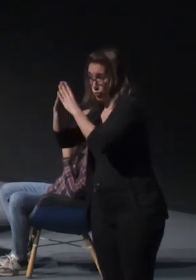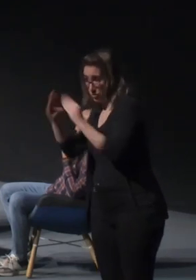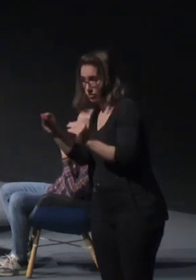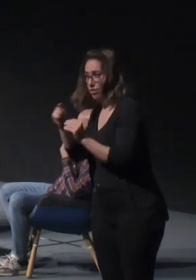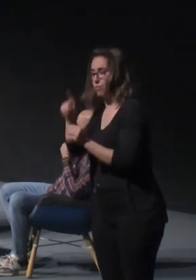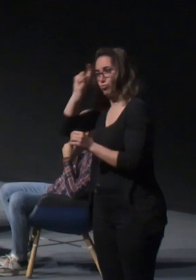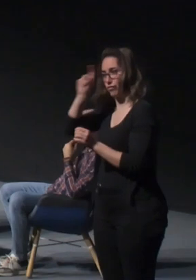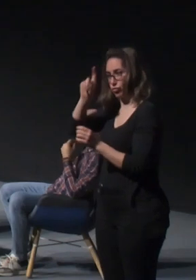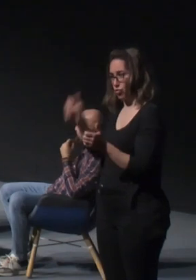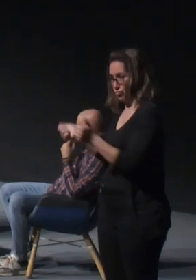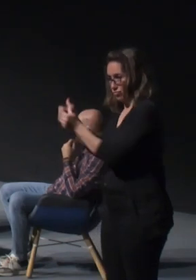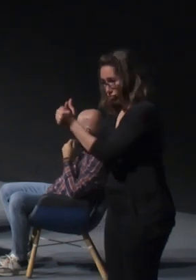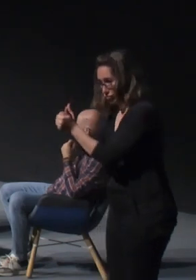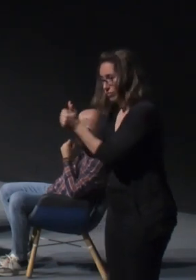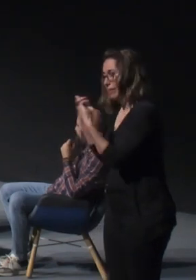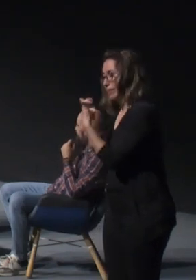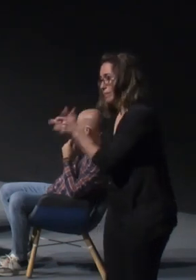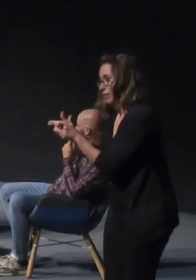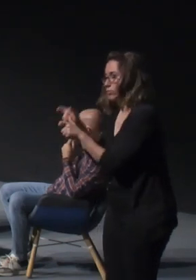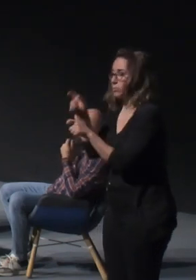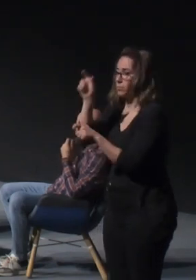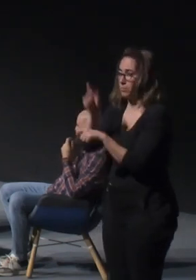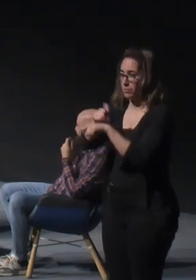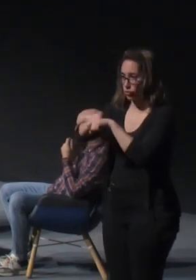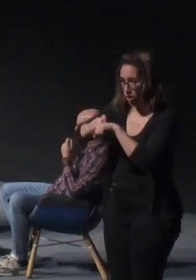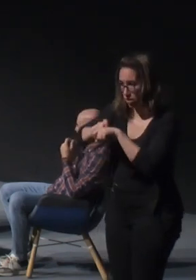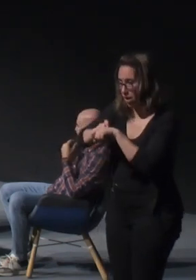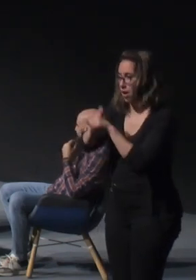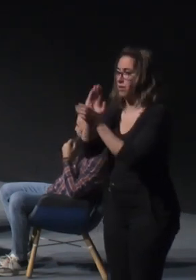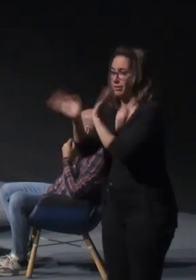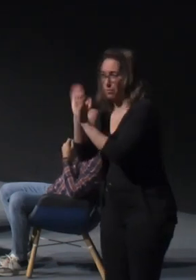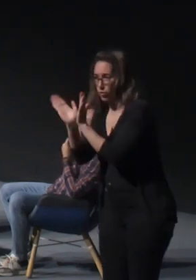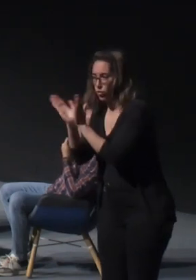de Personalidad, Evaluación y Tratamiento Psicológico.